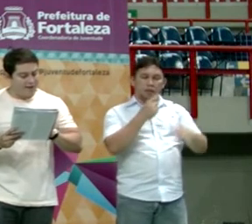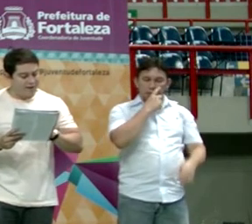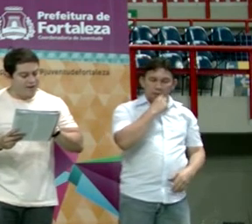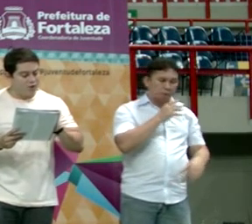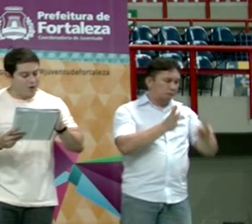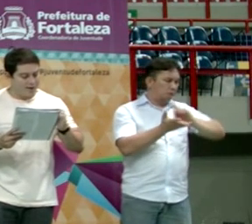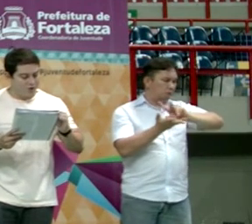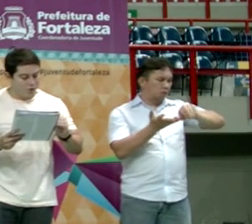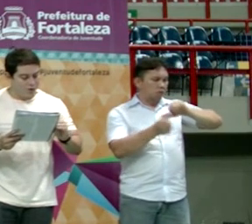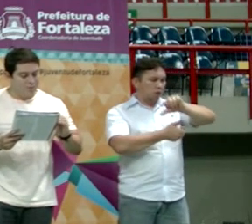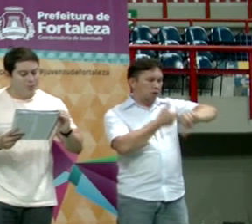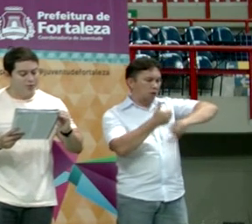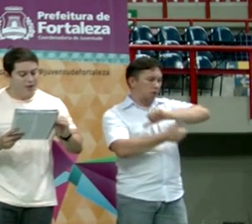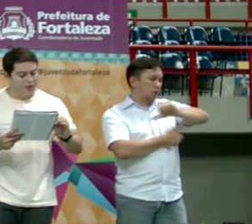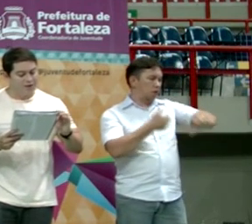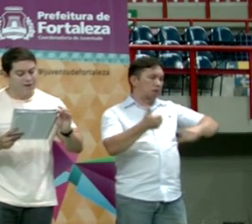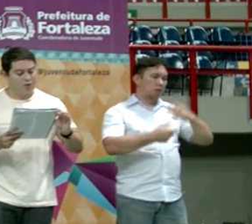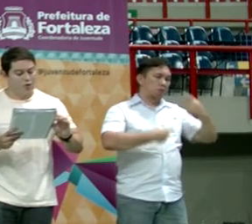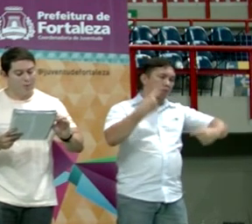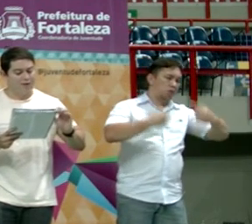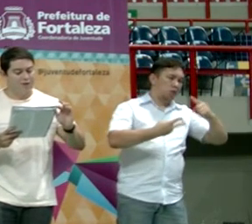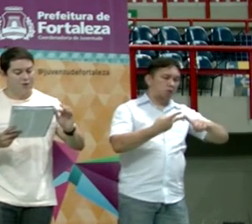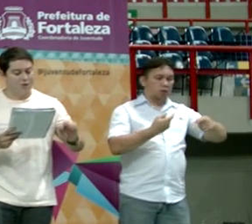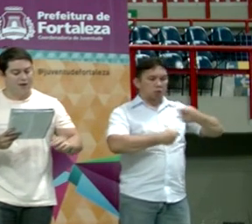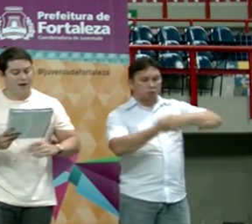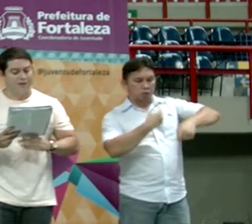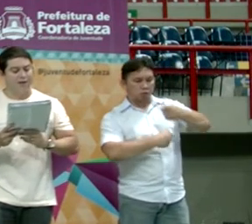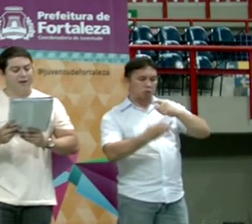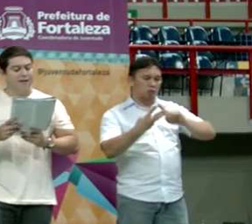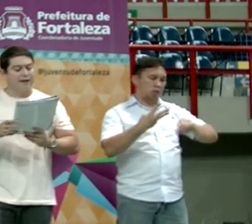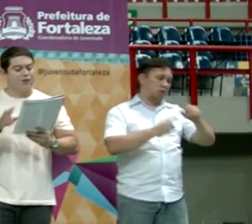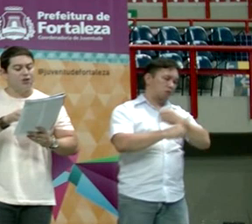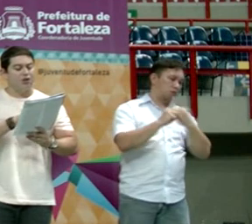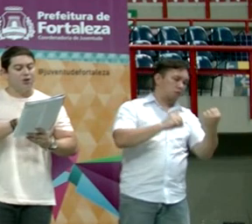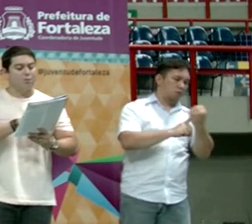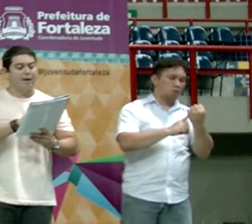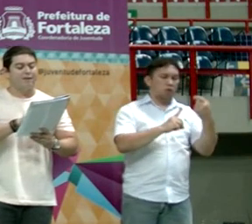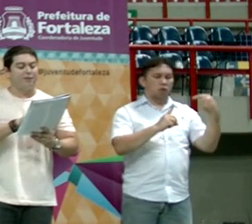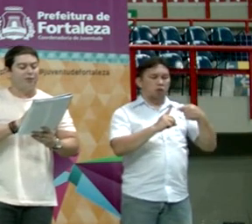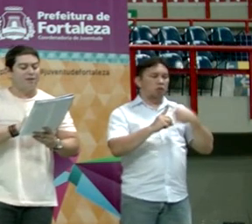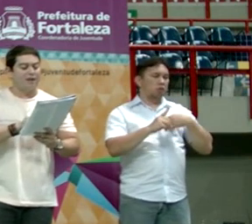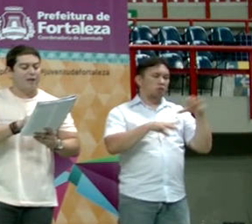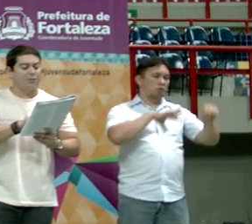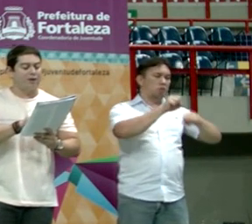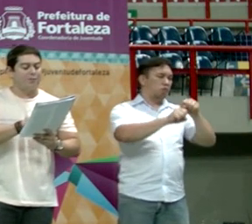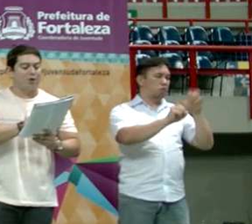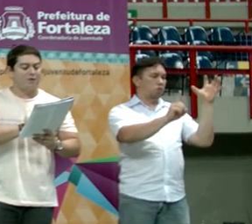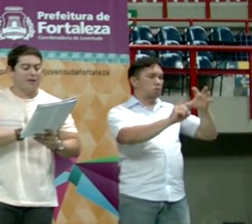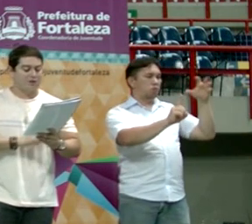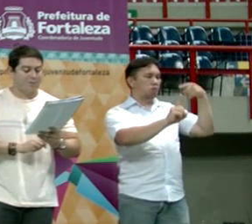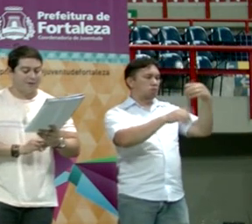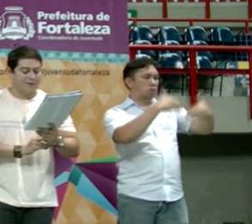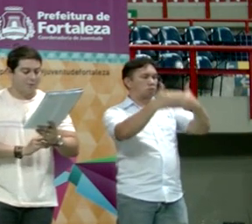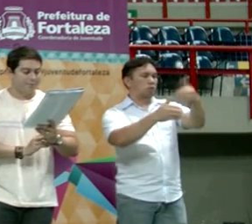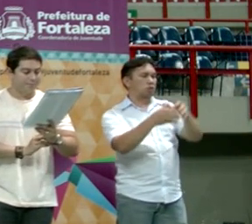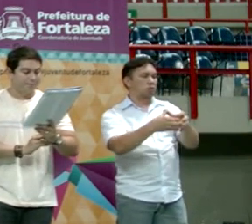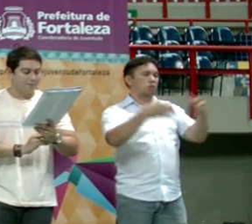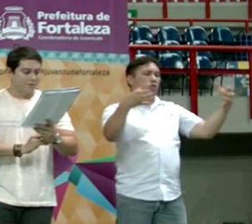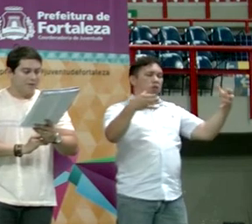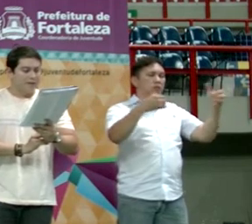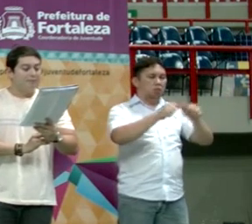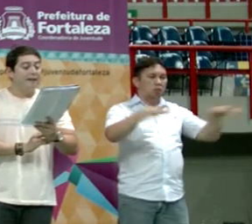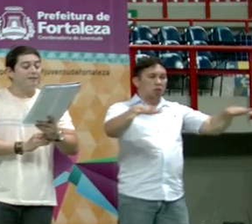Acarretou diversas transformações políticas, econômicas e sociais que atingiram os países influenciados por esse processo de